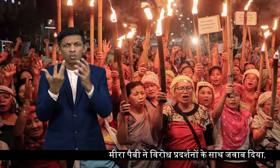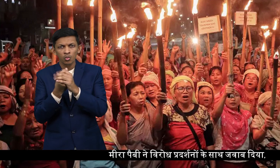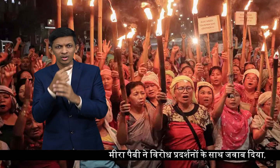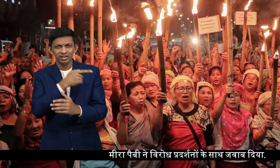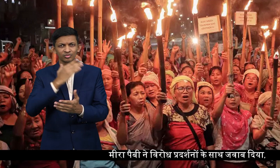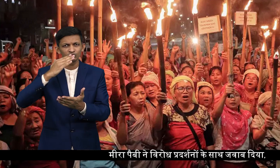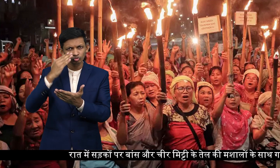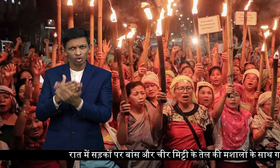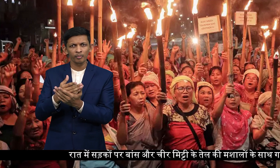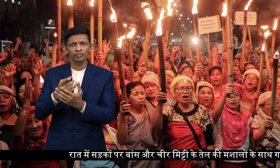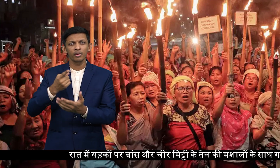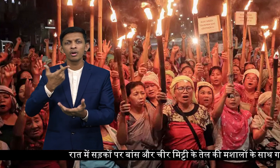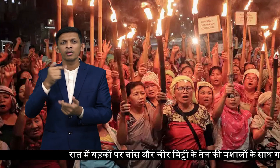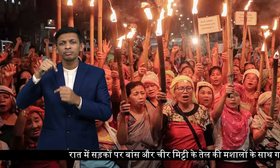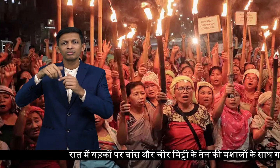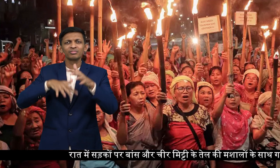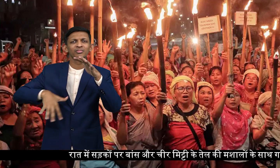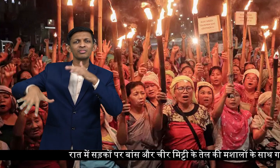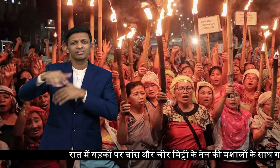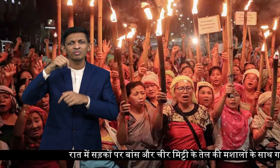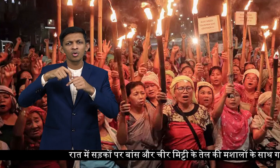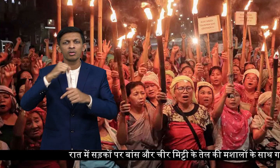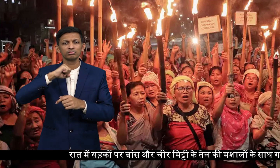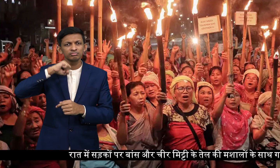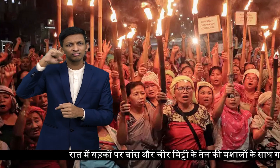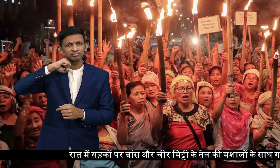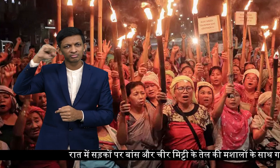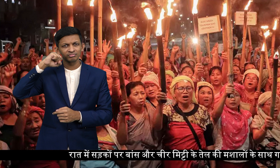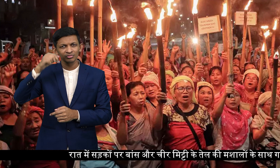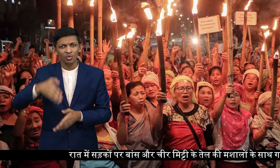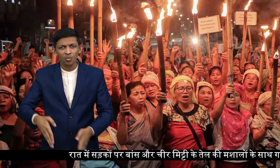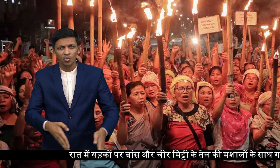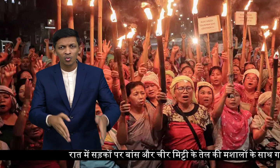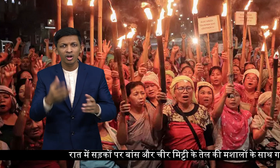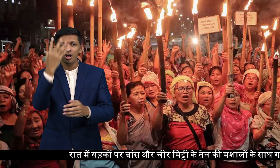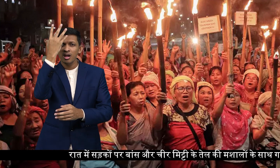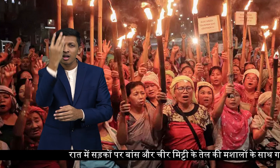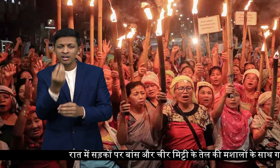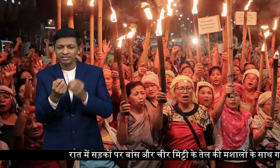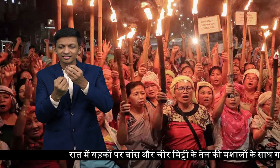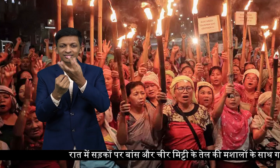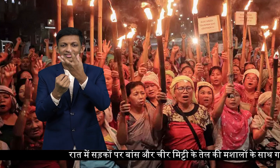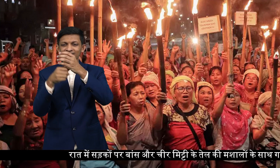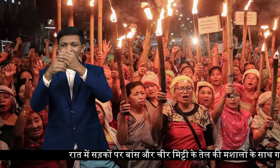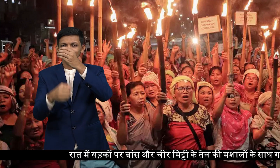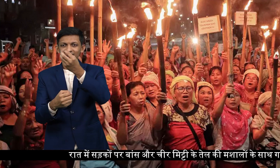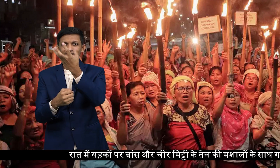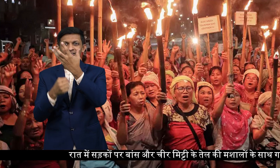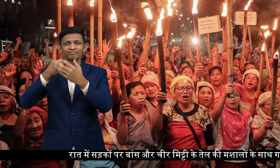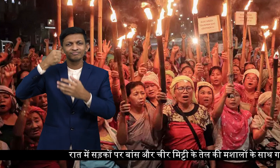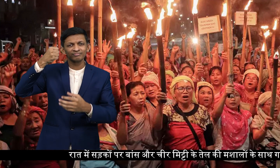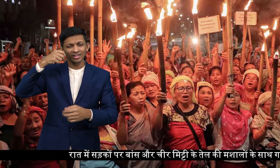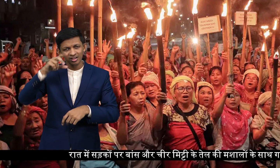साथ जवाब दिया, रात में सड़कों पर बांस और चीर मिट्टी के तेल की मशालों के साथ